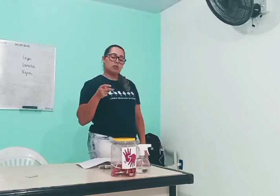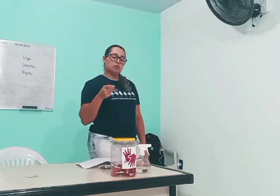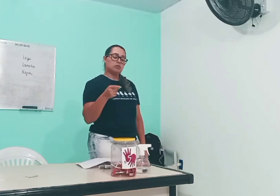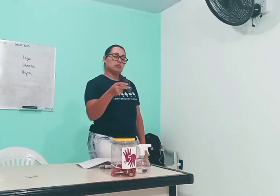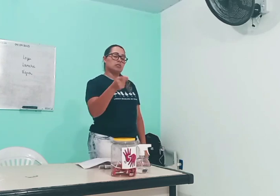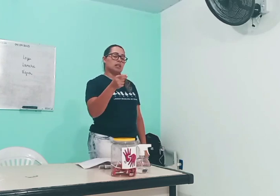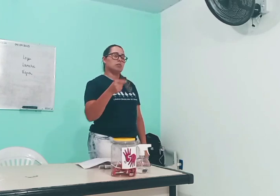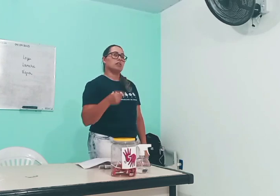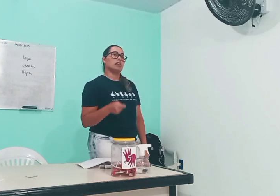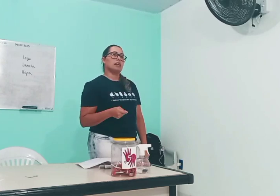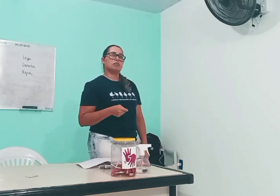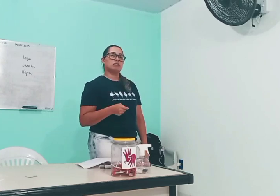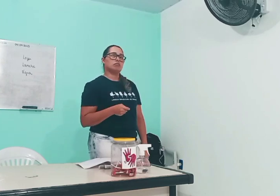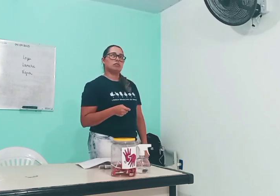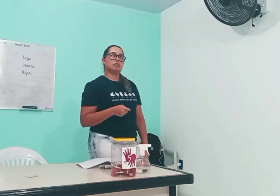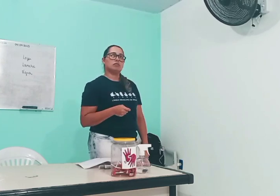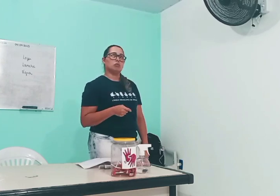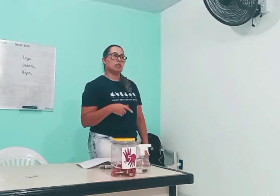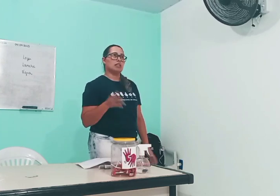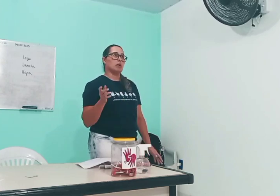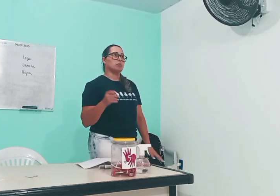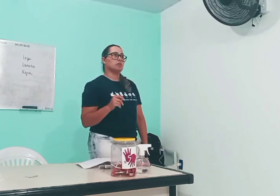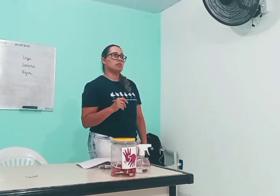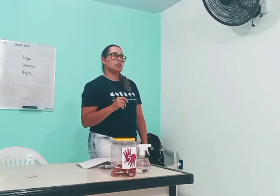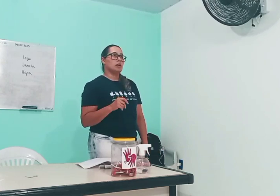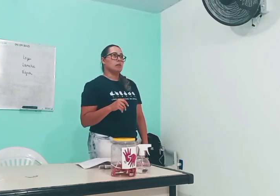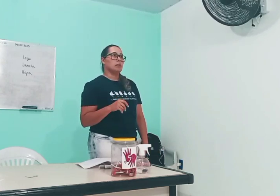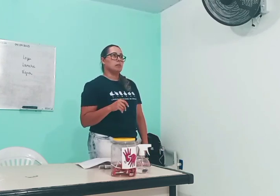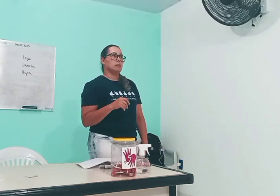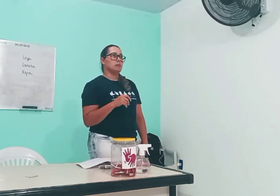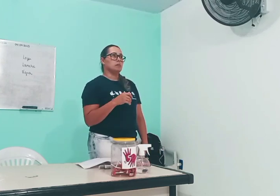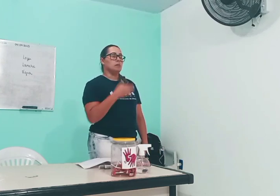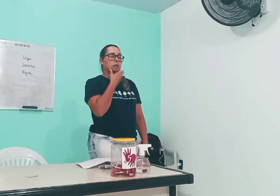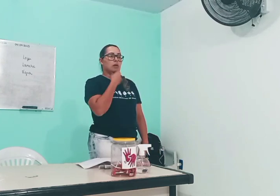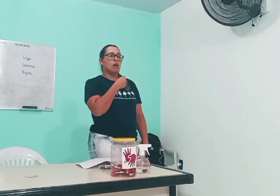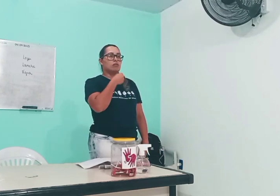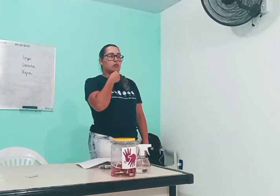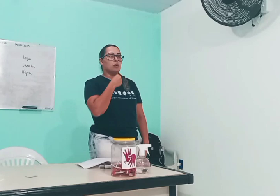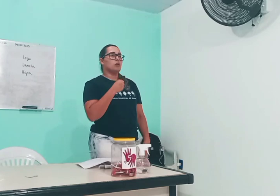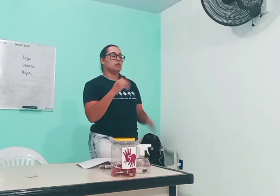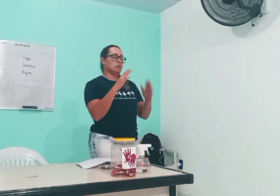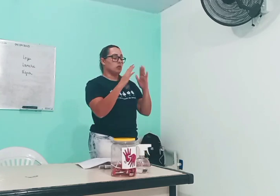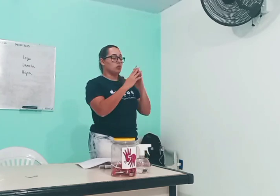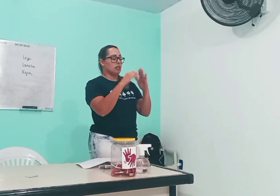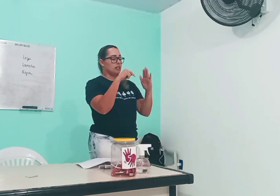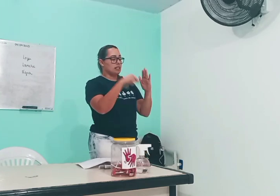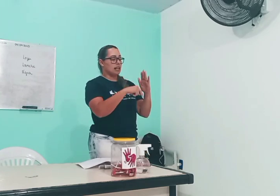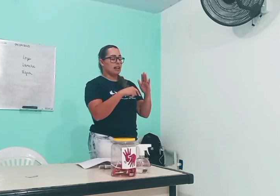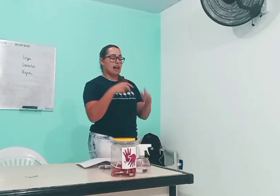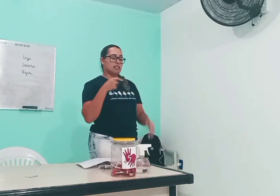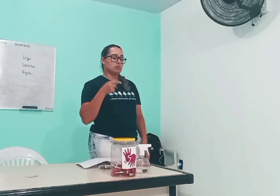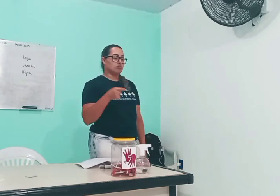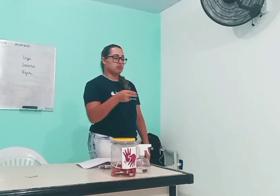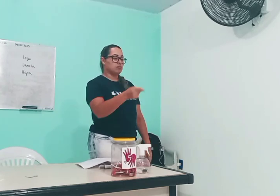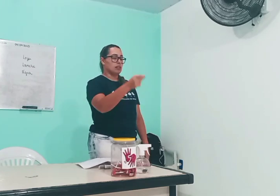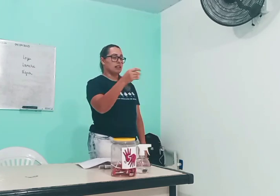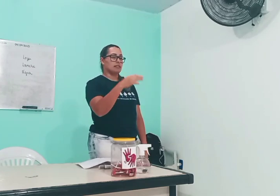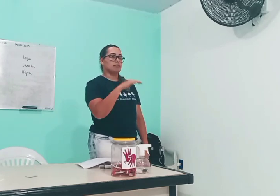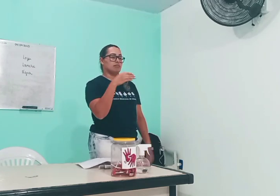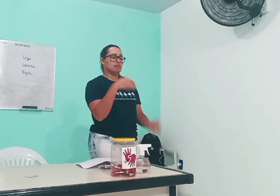Eterno, né? Porque, por exemplo, meu avô, né, morou aqui nessa casa até